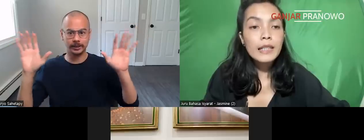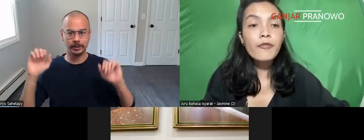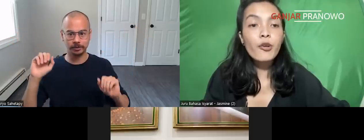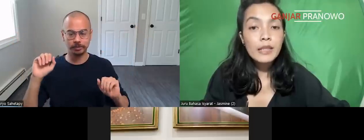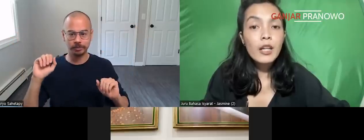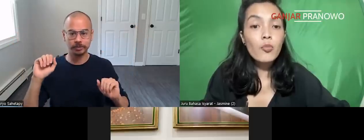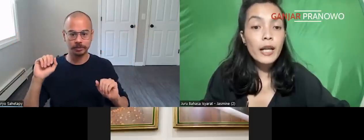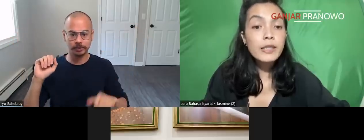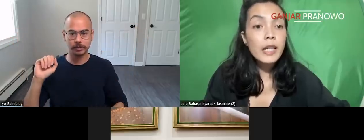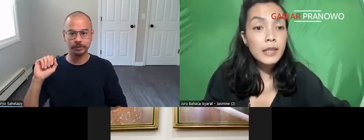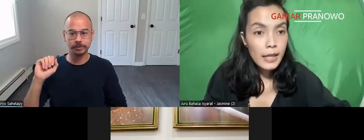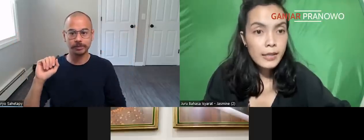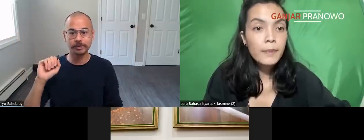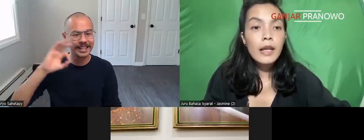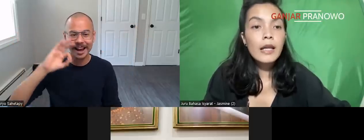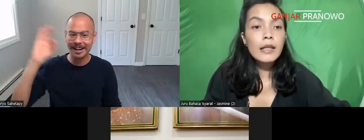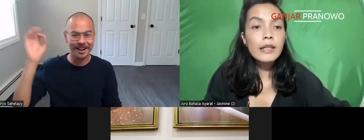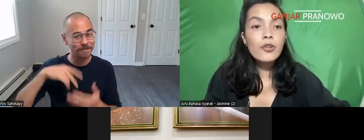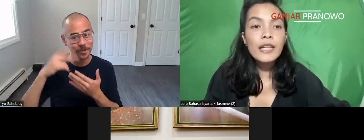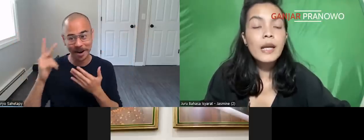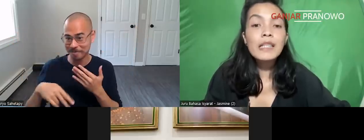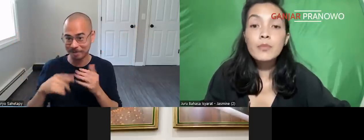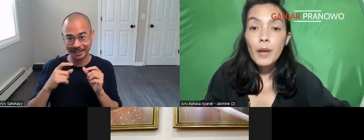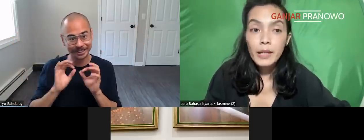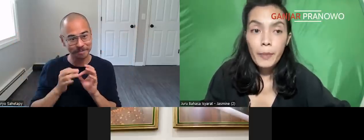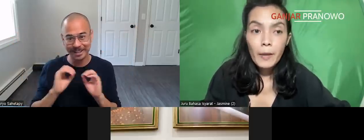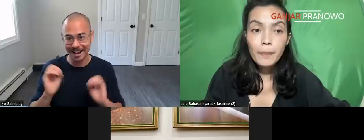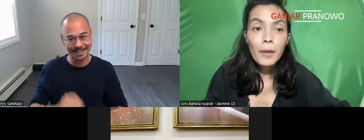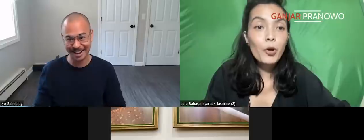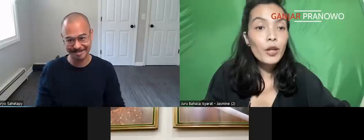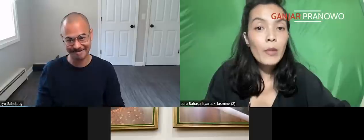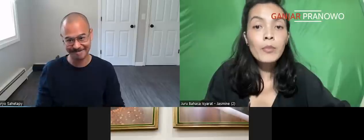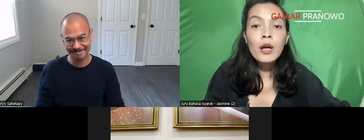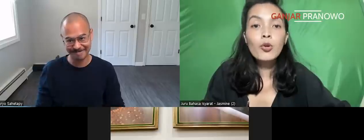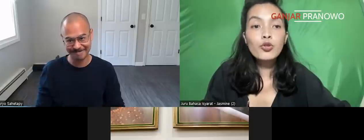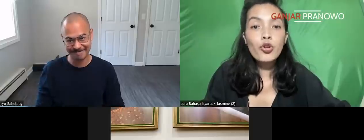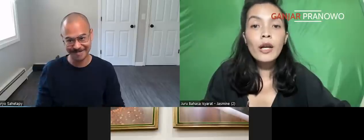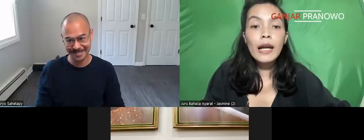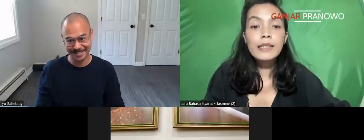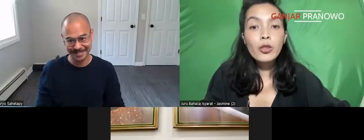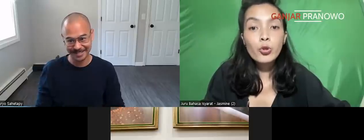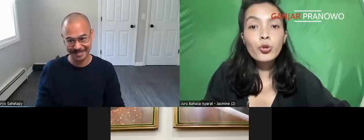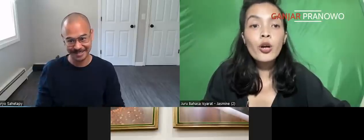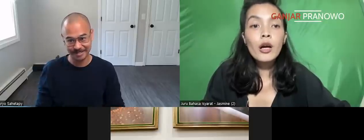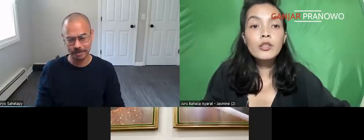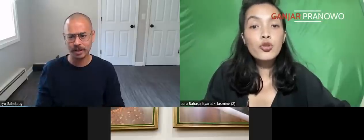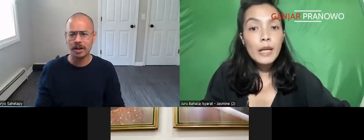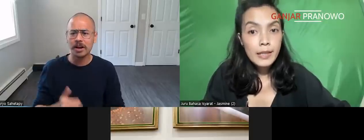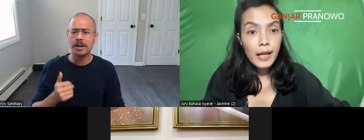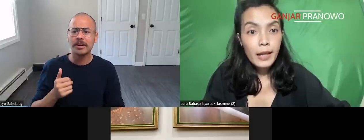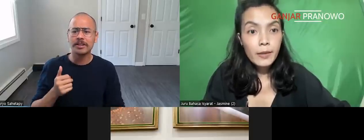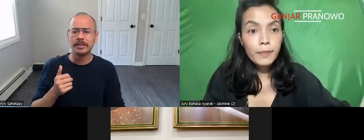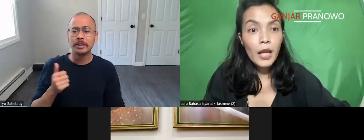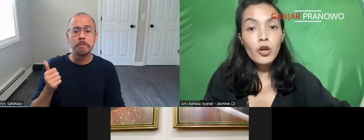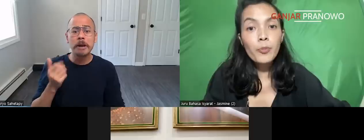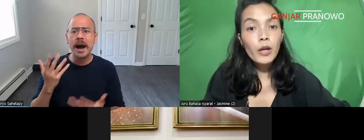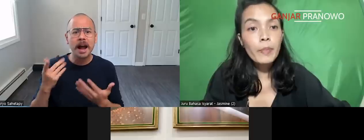mengakses informasi dan komunikasi secara jelas nah di Indonesia masih belum ada Pak program untuk S1 juru bahasa